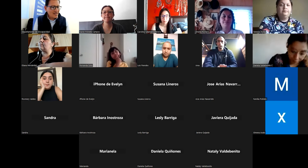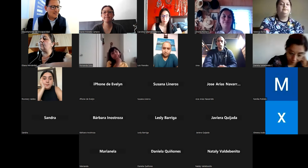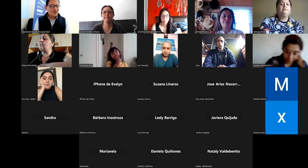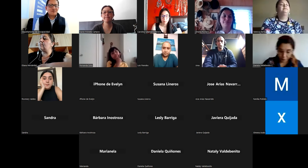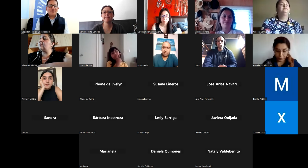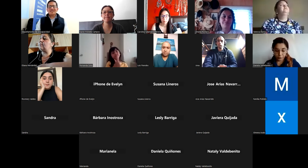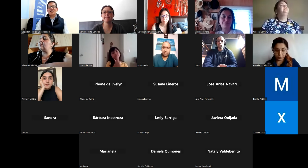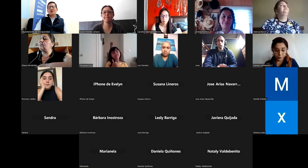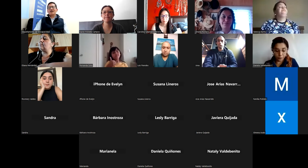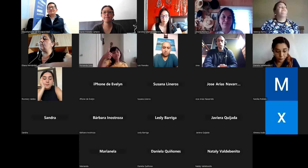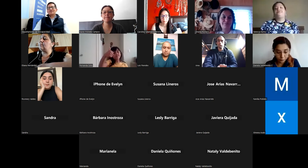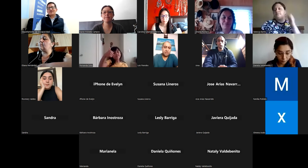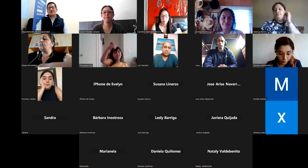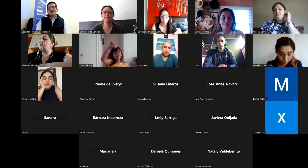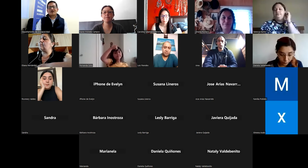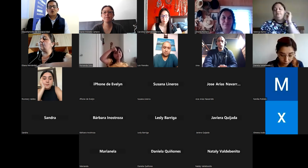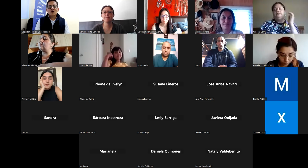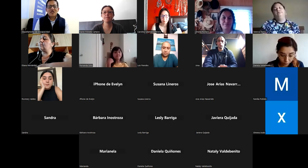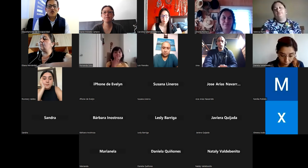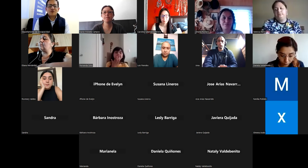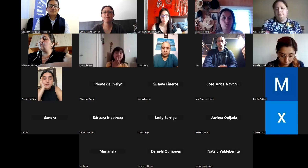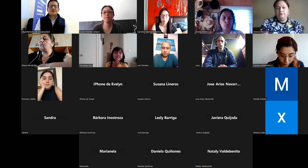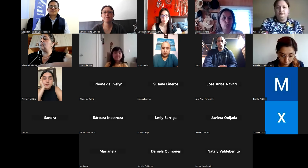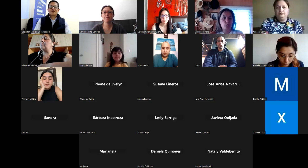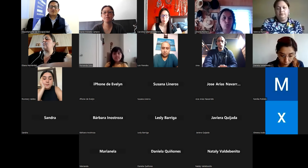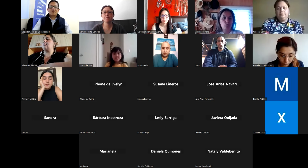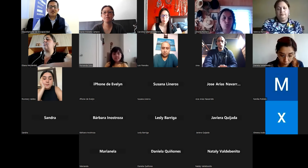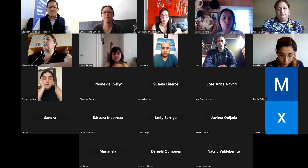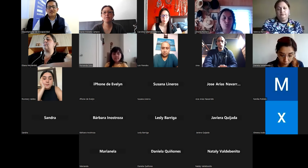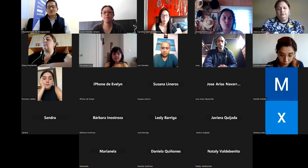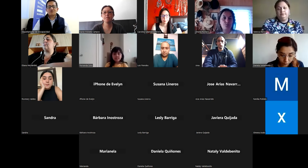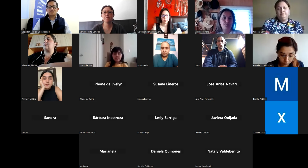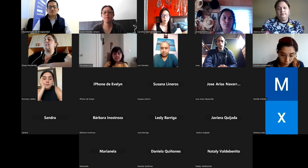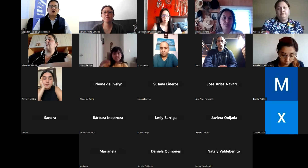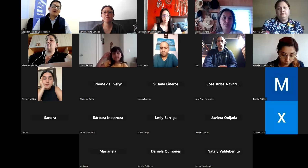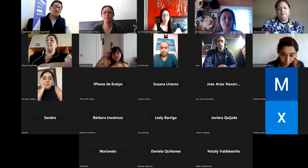entonces para saludar cómo saludamos primero que nada decimos hola